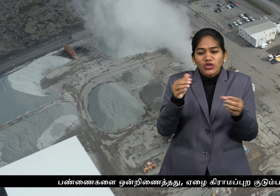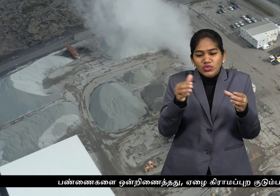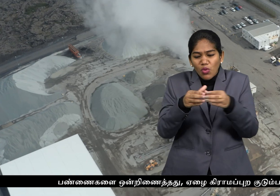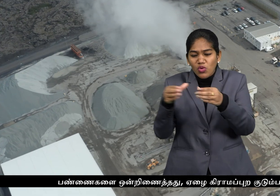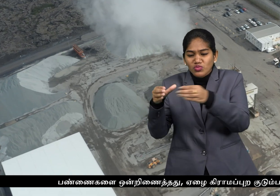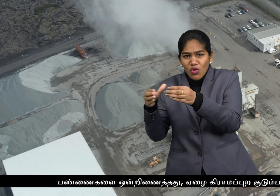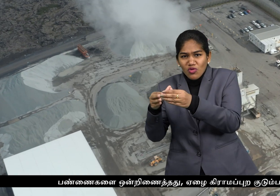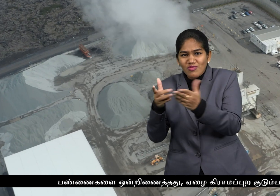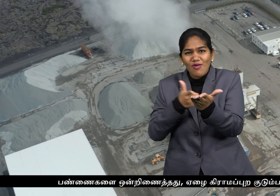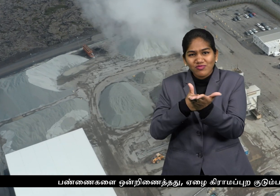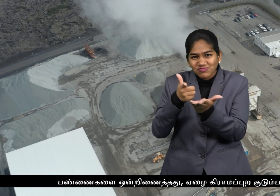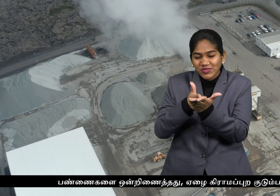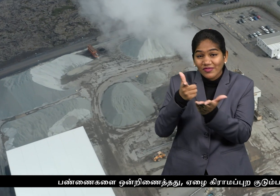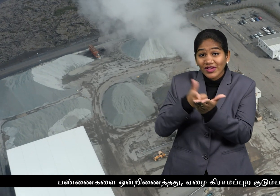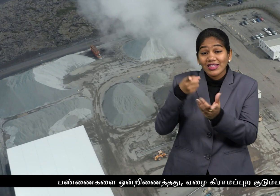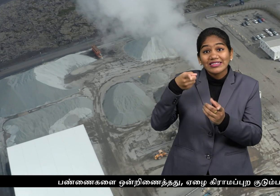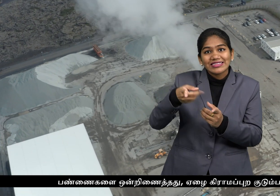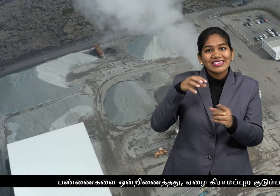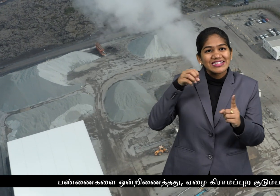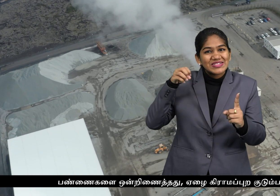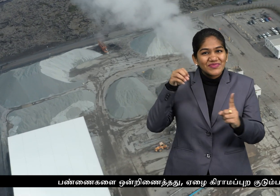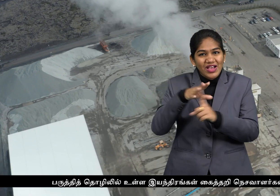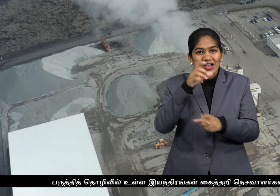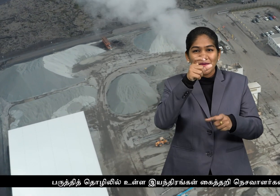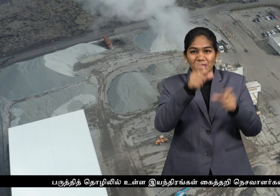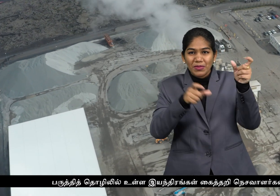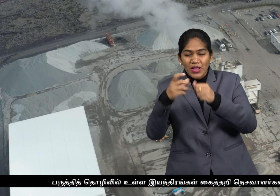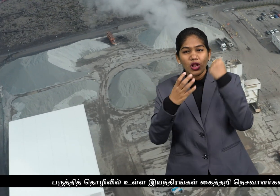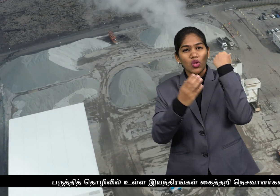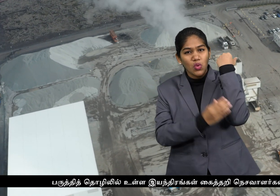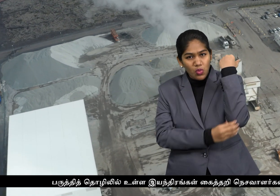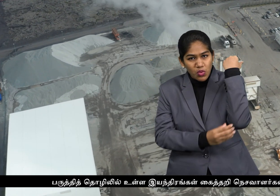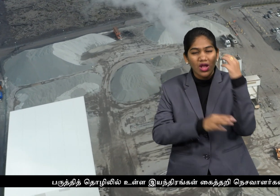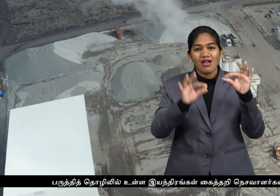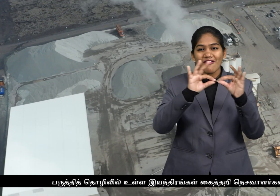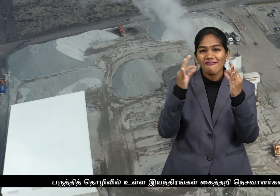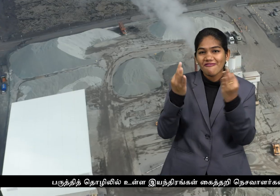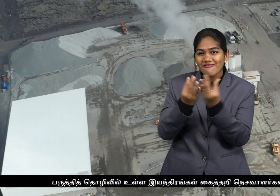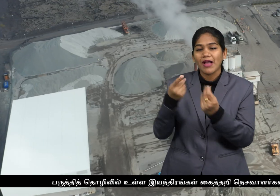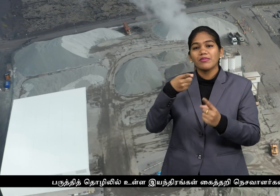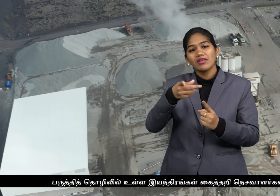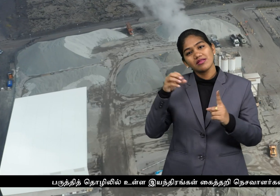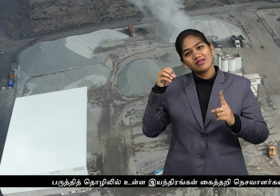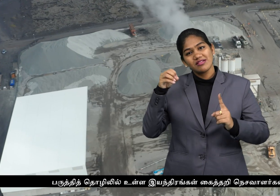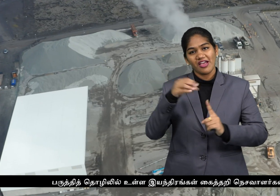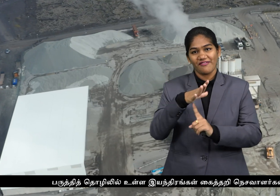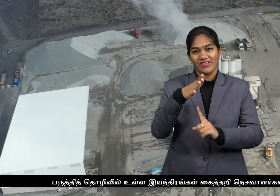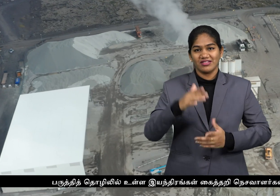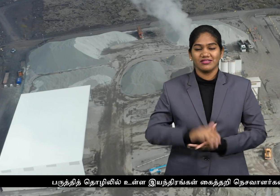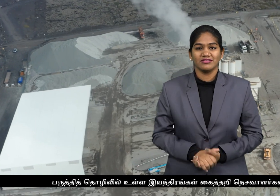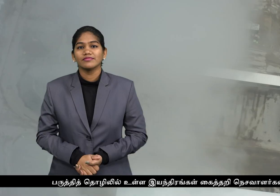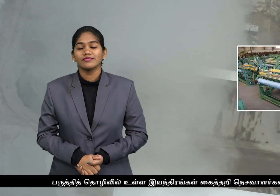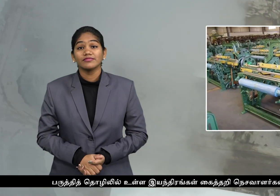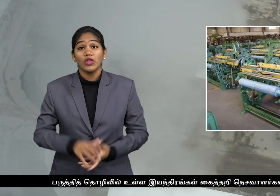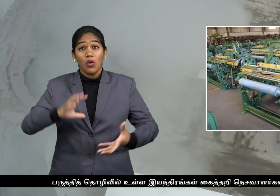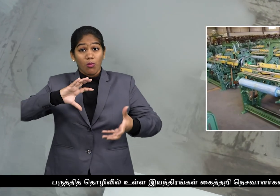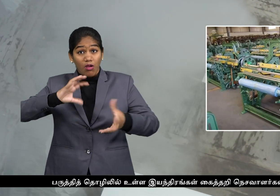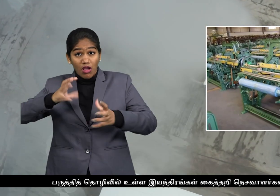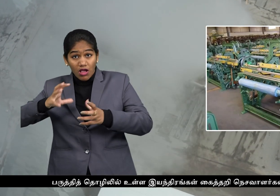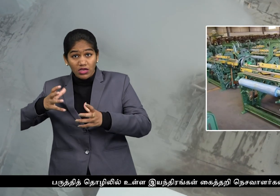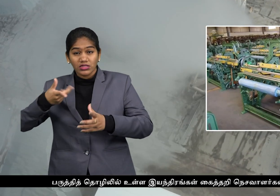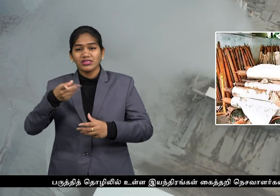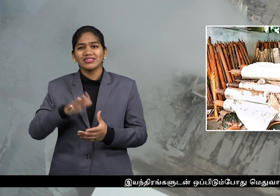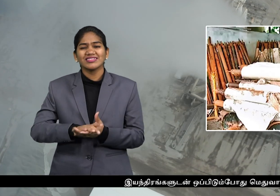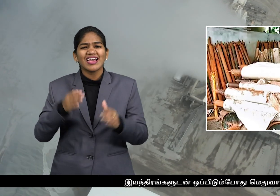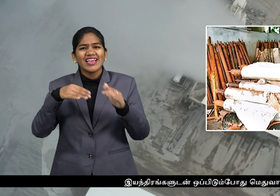குடும்பங்களை பாதித்தது. பருத்தி தொழிலில் உள்ள இயந்திரங்கள் கைத்தறி நெசவாளர்களை இடம்பெயர்ந்தன.